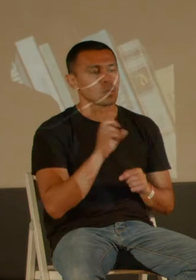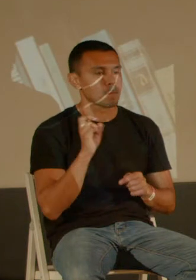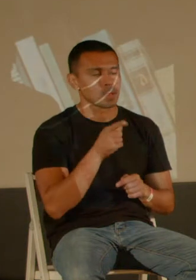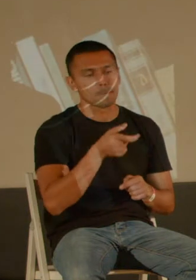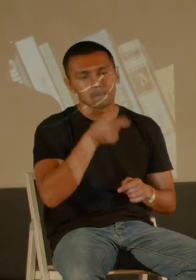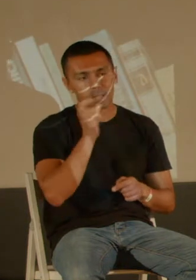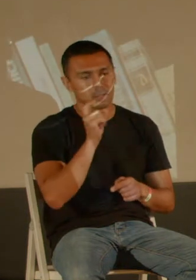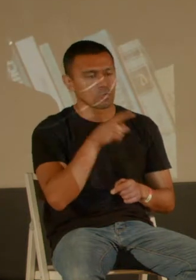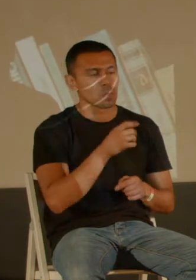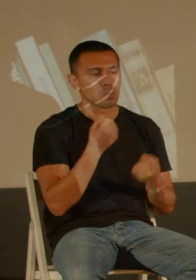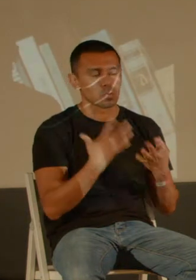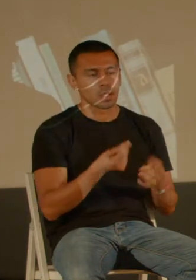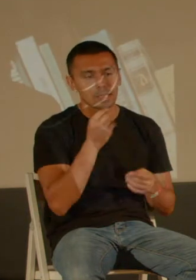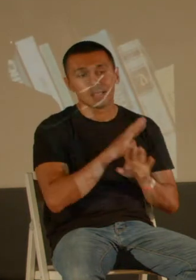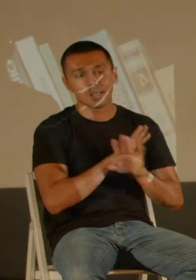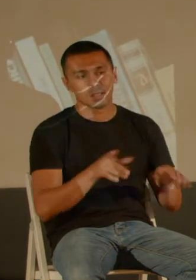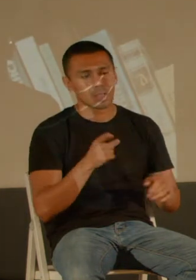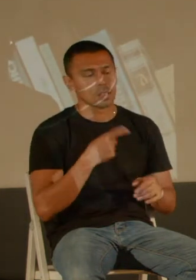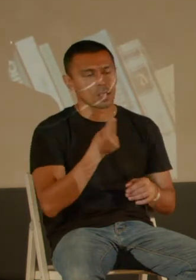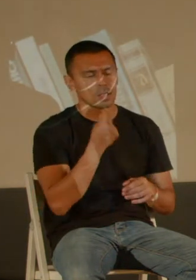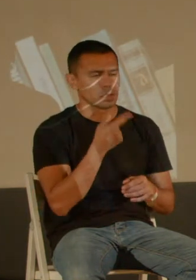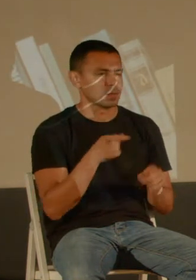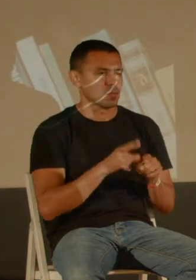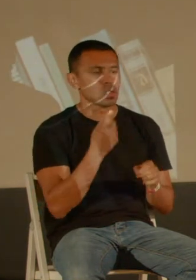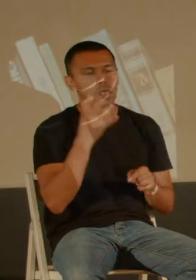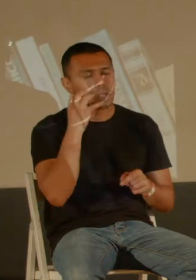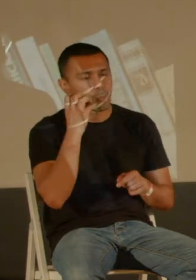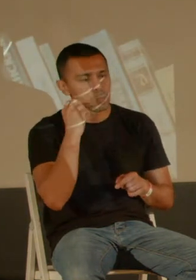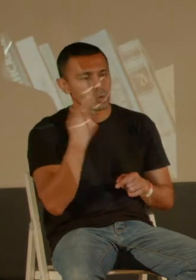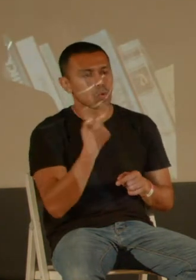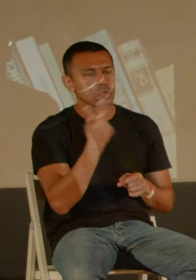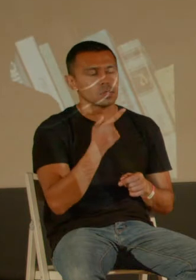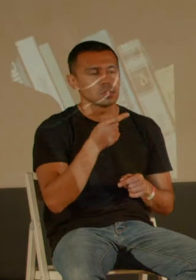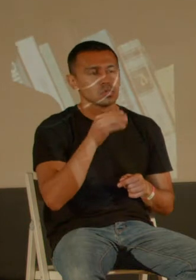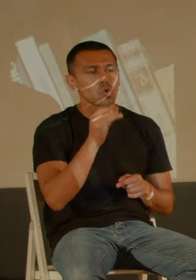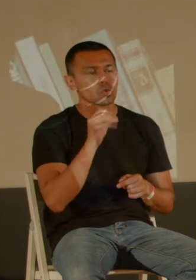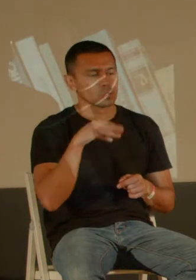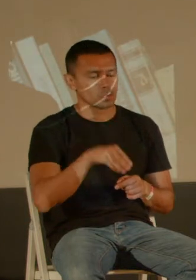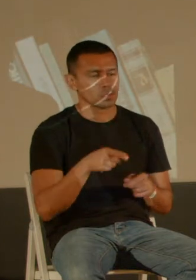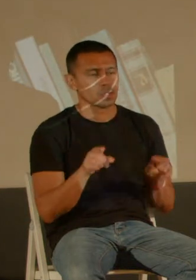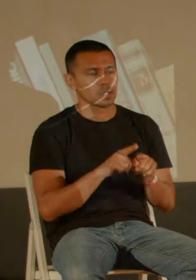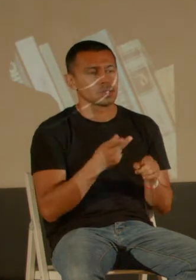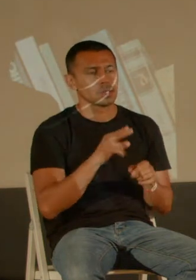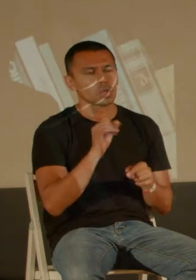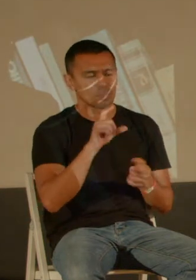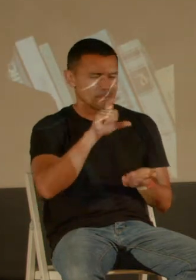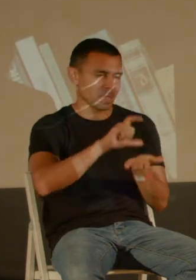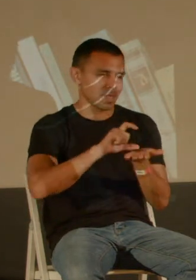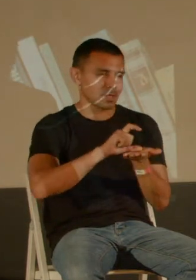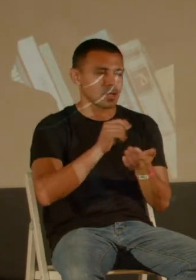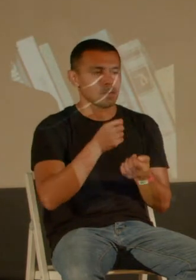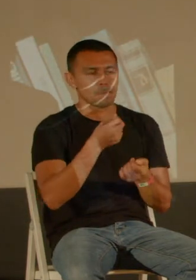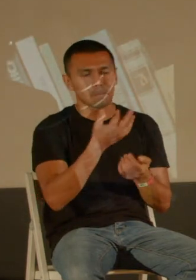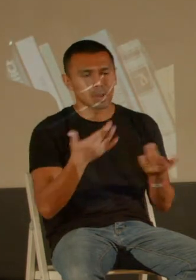там пити, вона просто не їла, і вона їла там одне яблуко і один йогурт, такий оцей Данон маленький, і